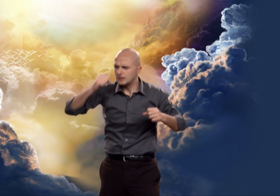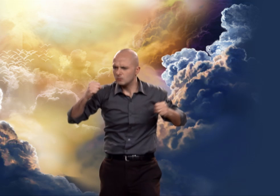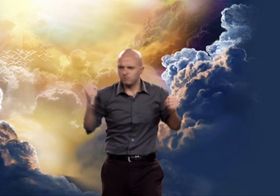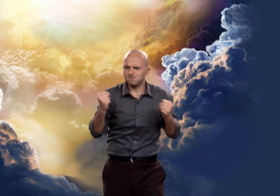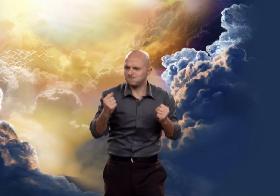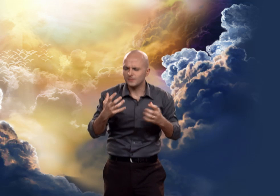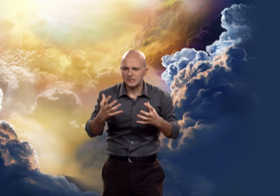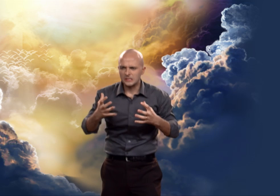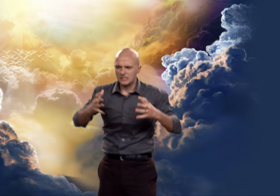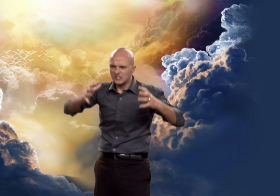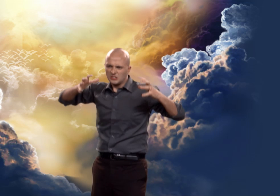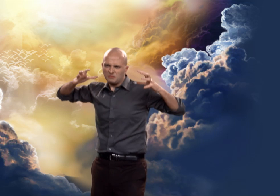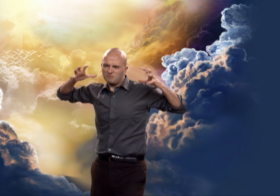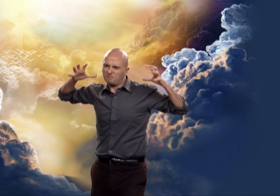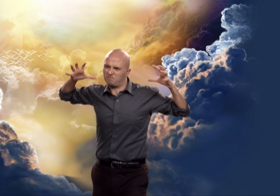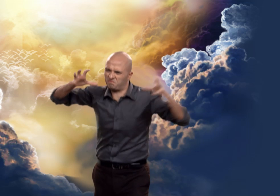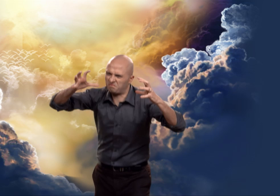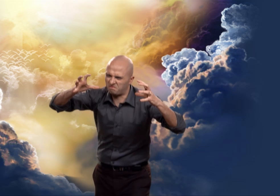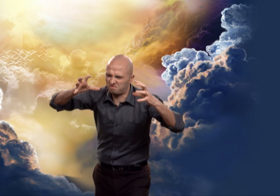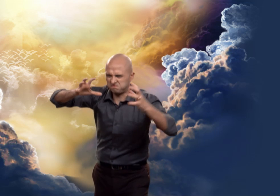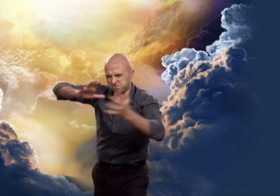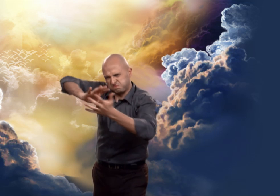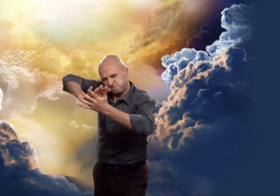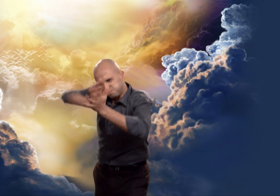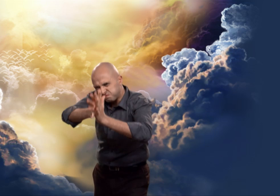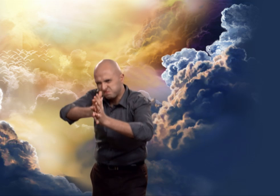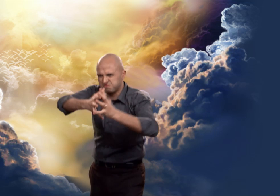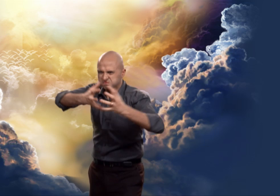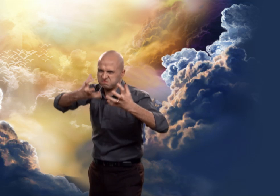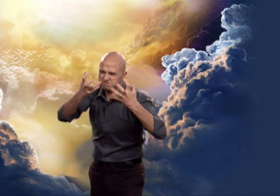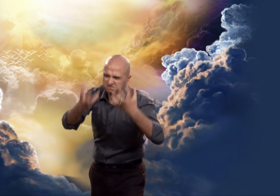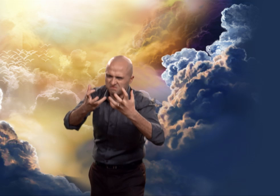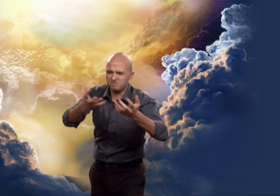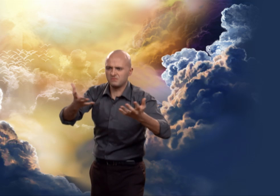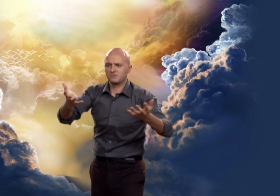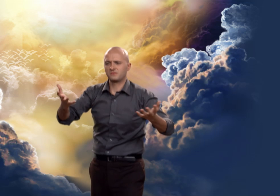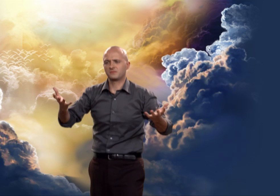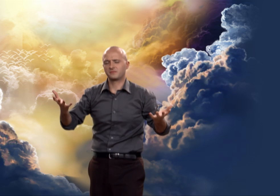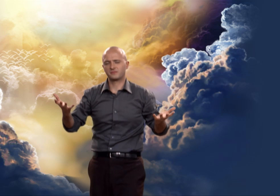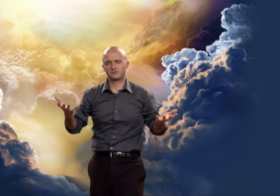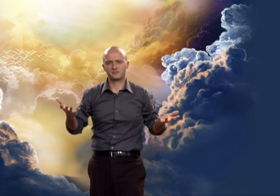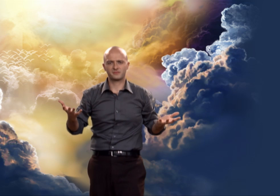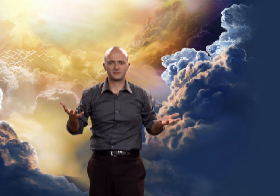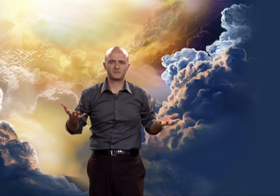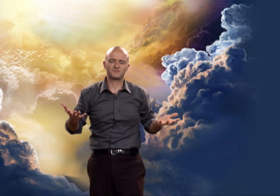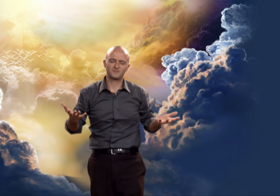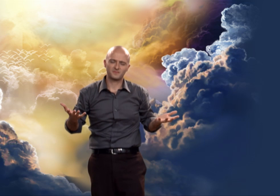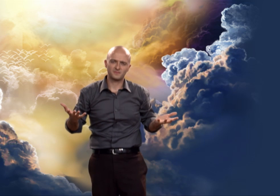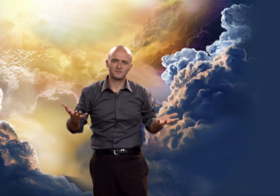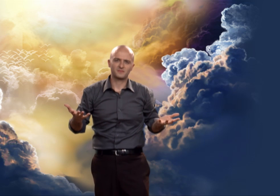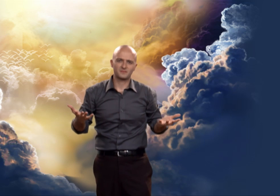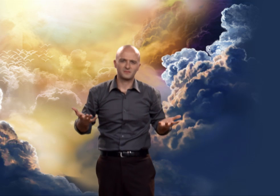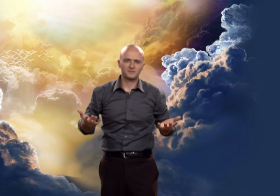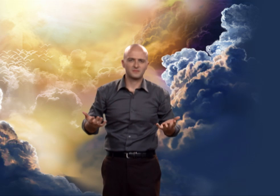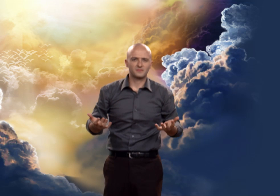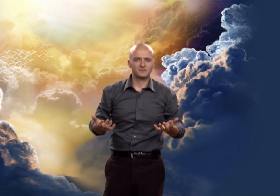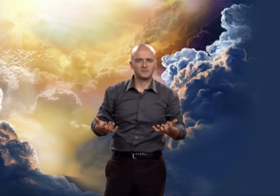Em certa ocasião, quando os anjos de Deus foram se apresentar diante do Senhor, Satanás foi também entre eles, não para